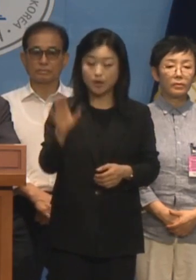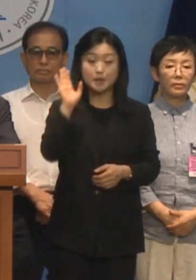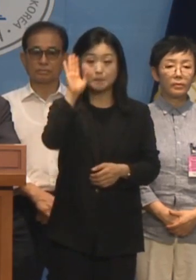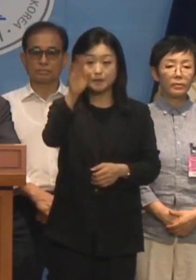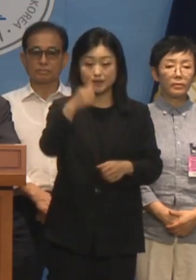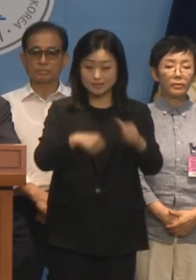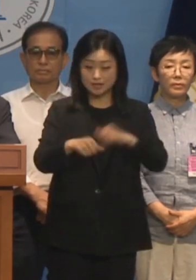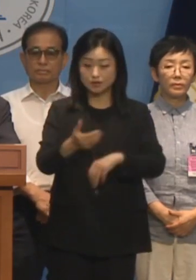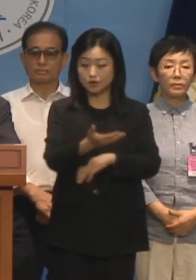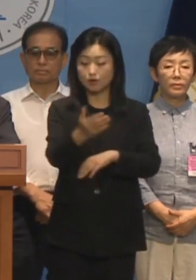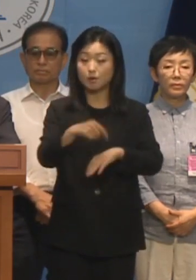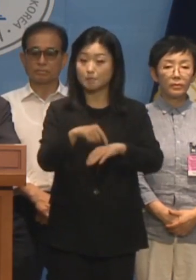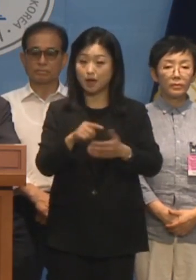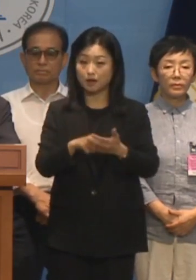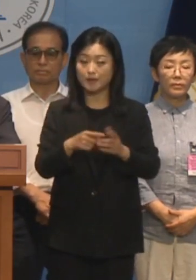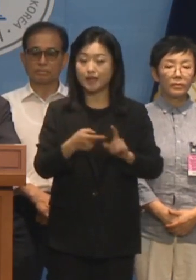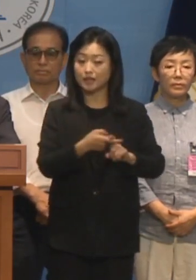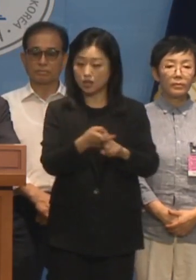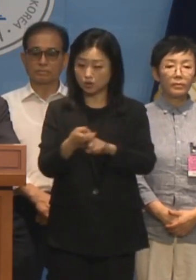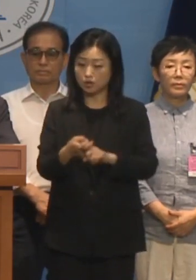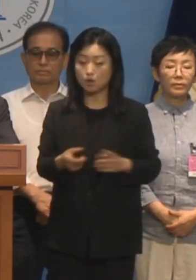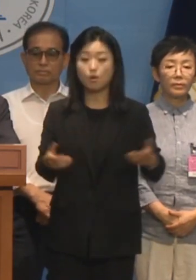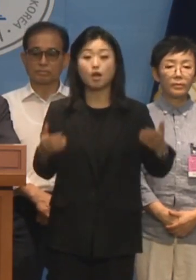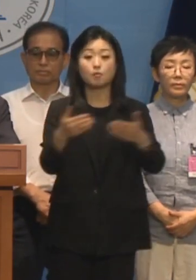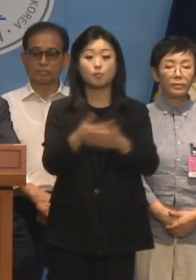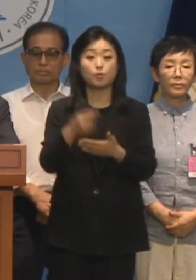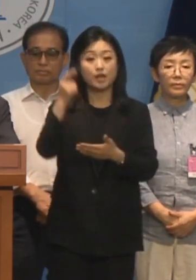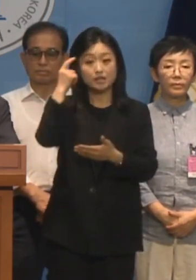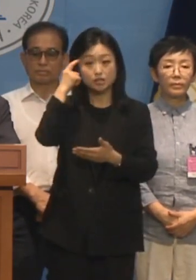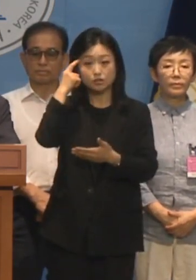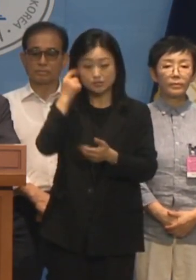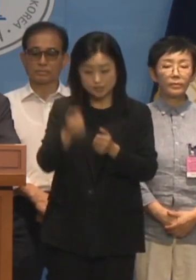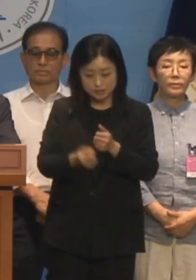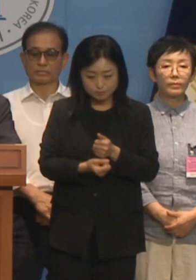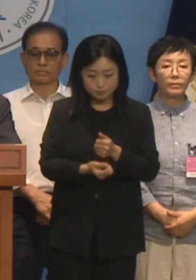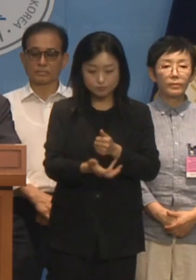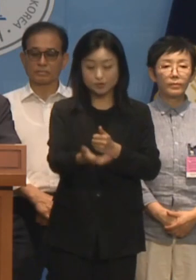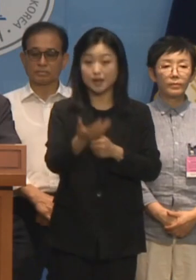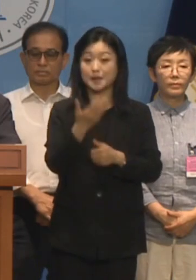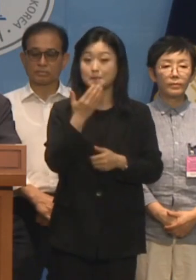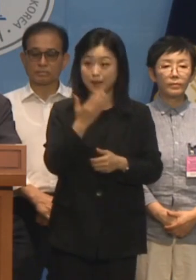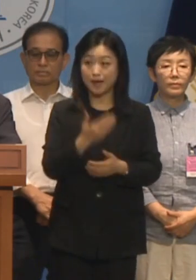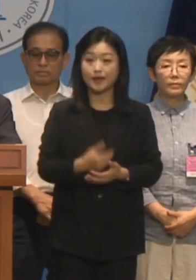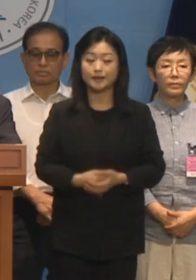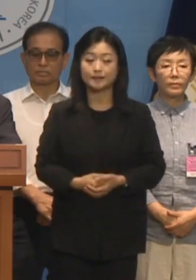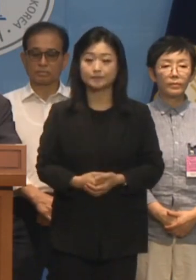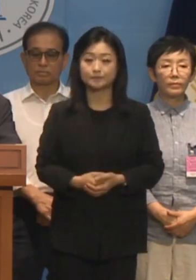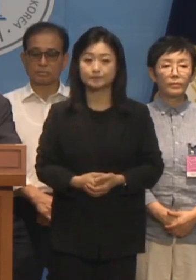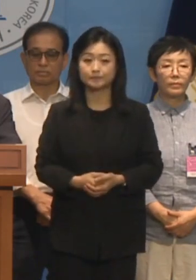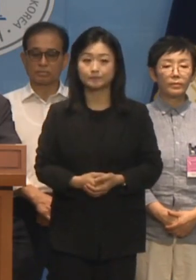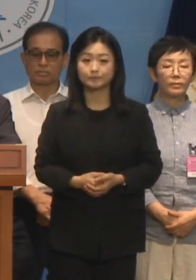세대의 마음속에 연대와 포용의 정신을 뿌리내게 하는 길이라고 믿습니다.